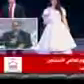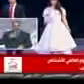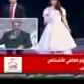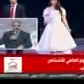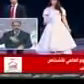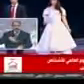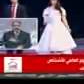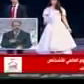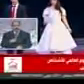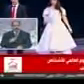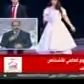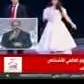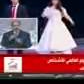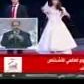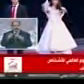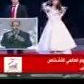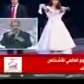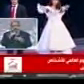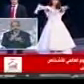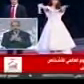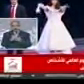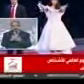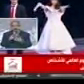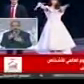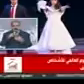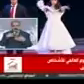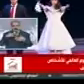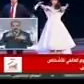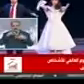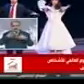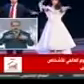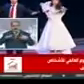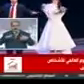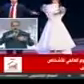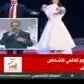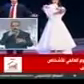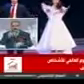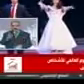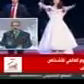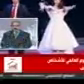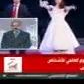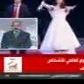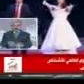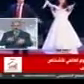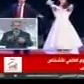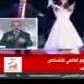متميزين بعد ما يخلصوا تقفلهم كده. وريني كده يا رحمة ازاي؟ كده